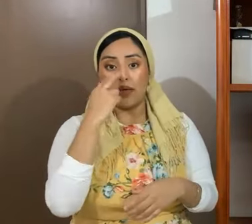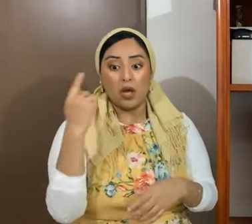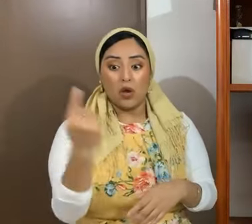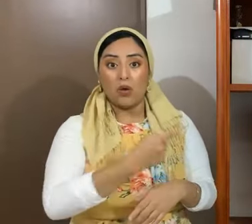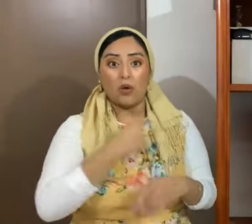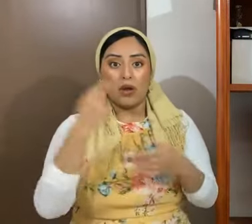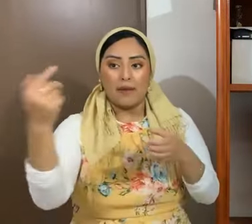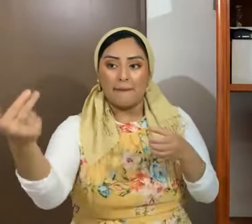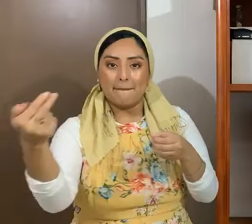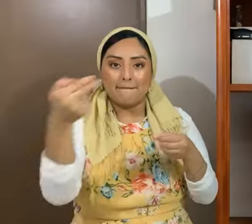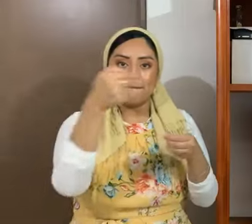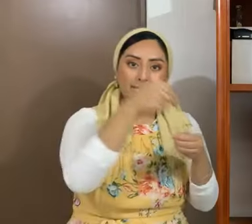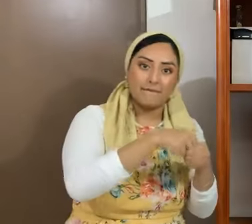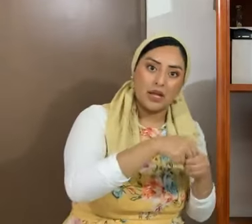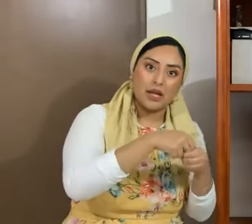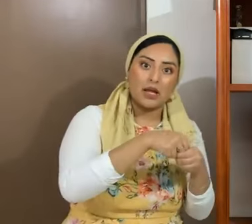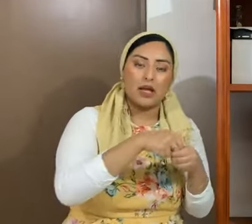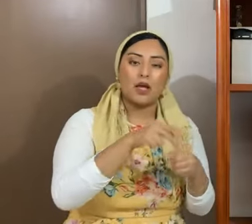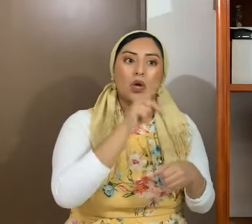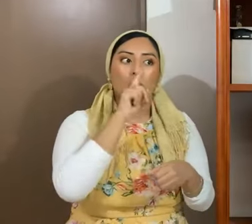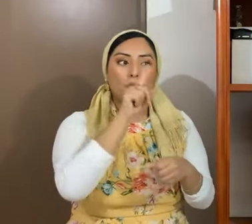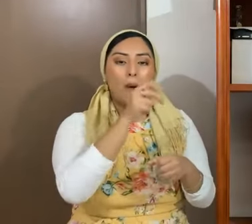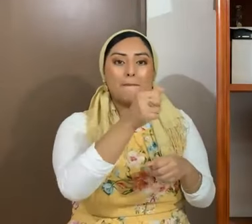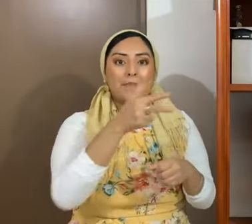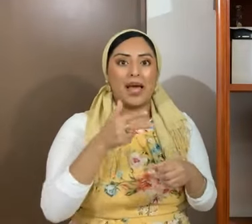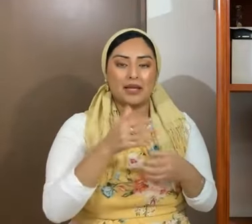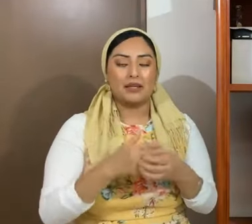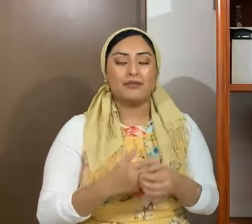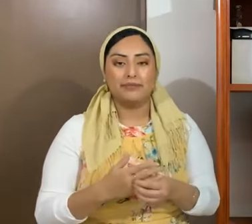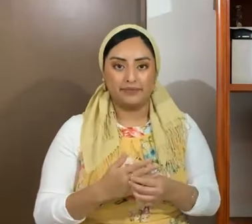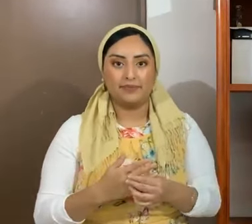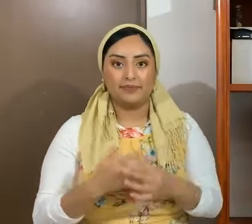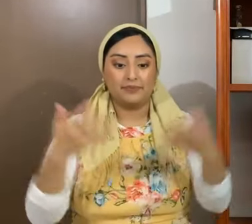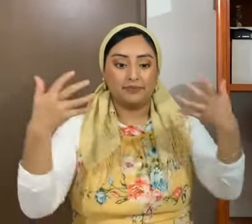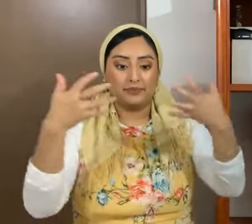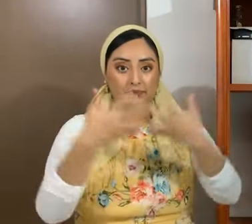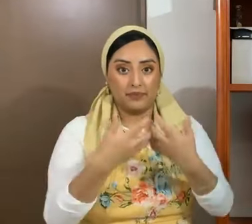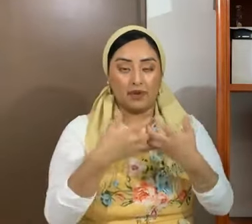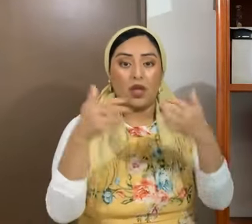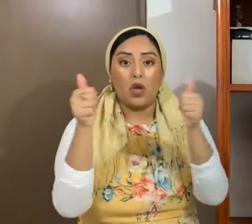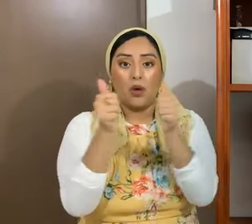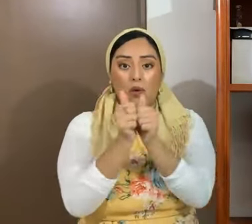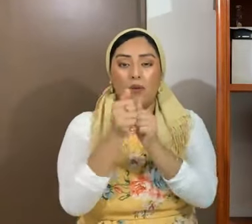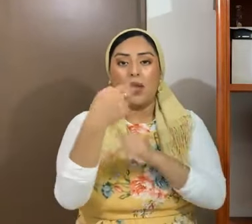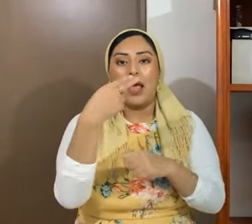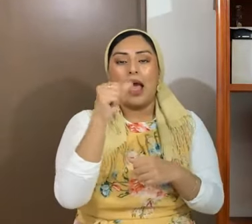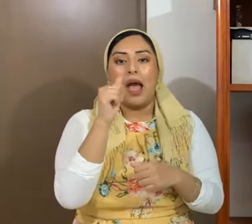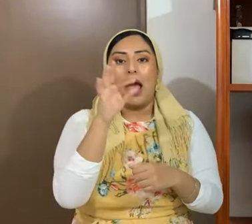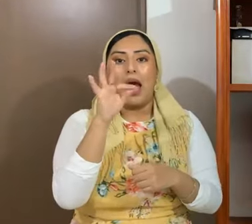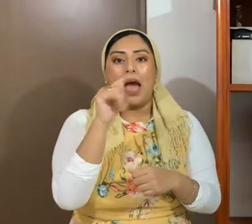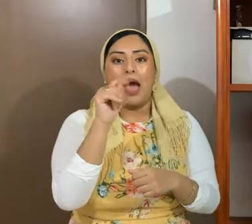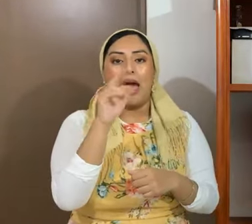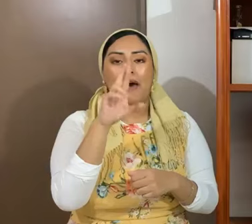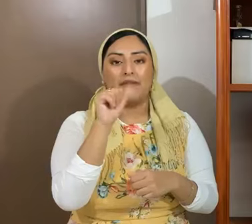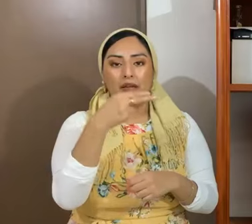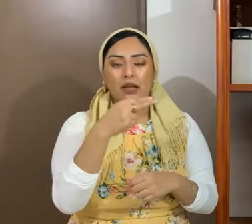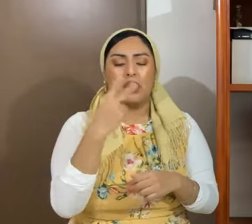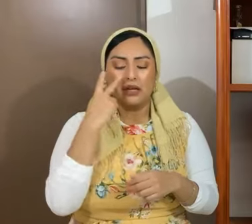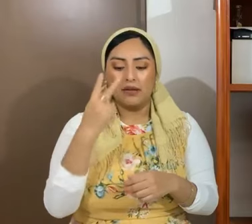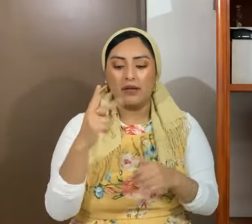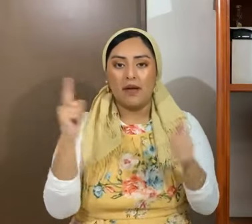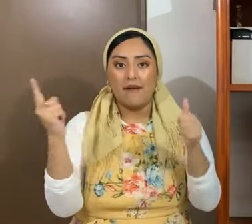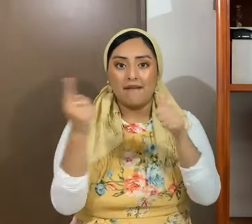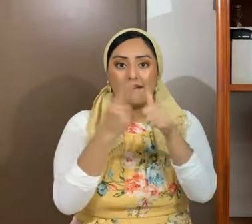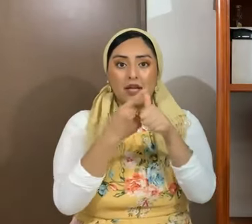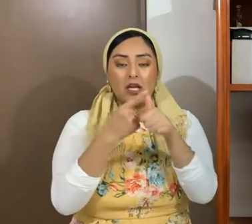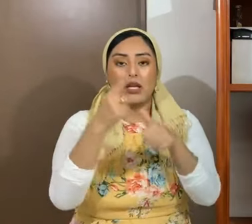somos injertados en el olivo. Y aquí es donde se une este punto con la Haftará. Vamos a ver la Haftará.